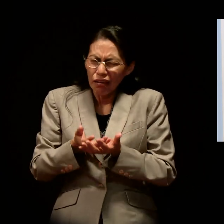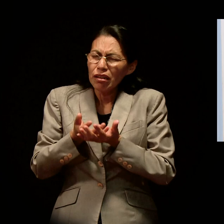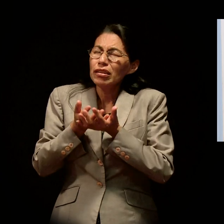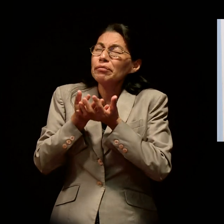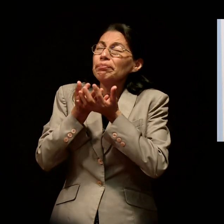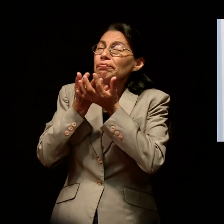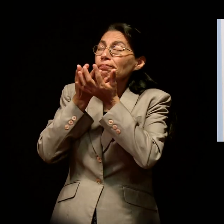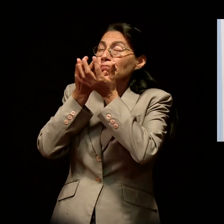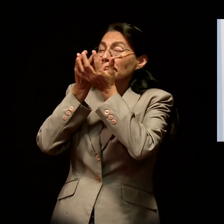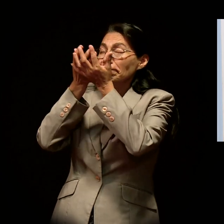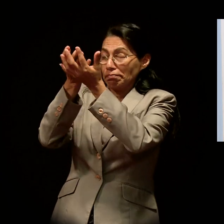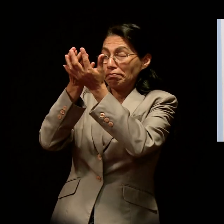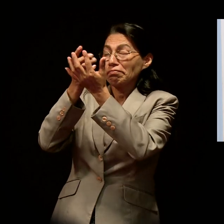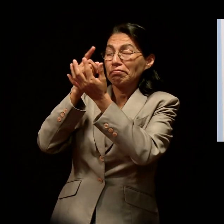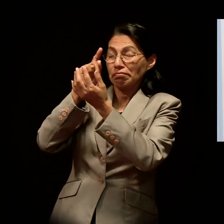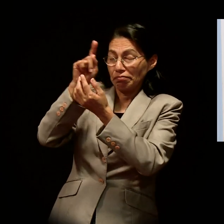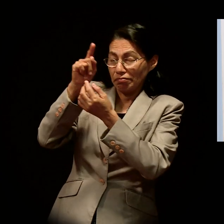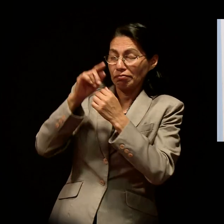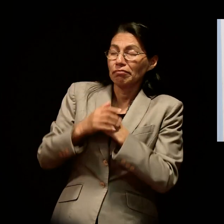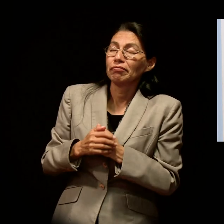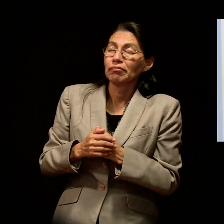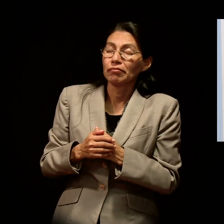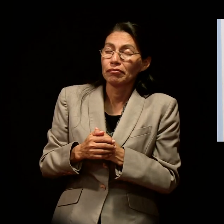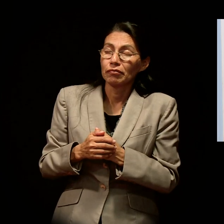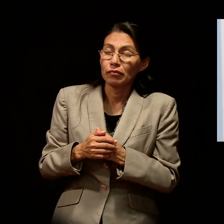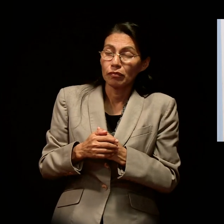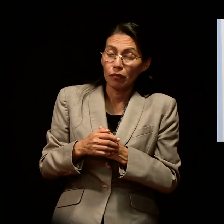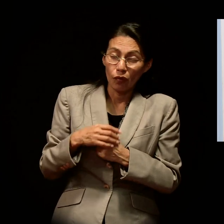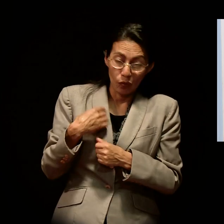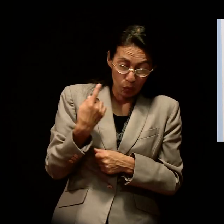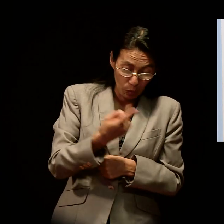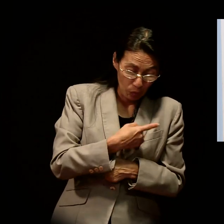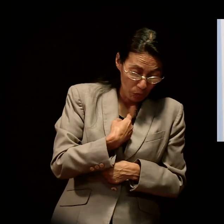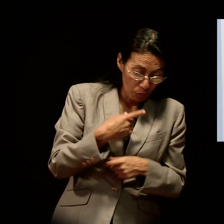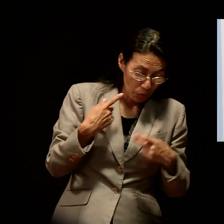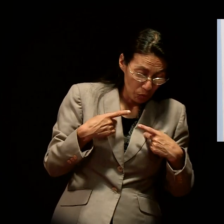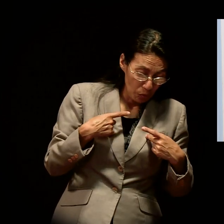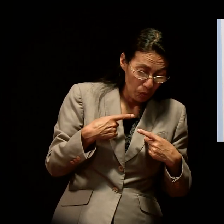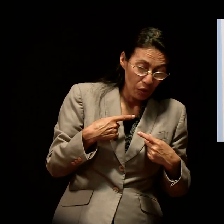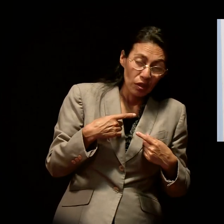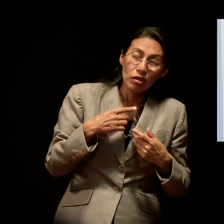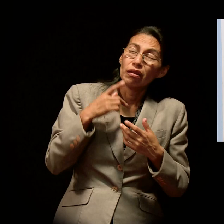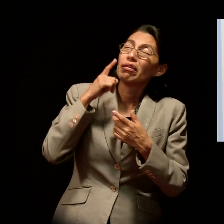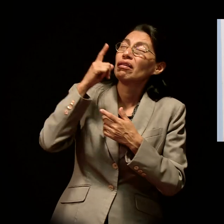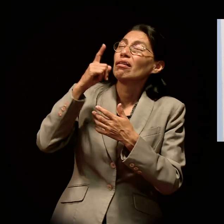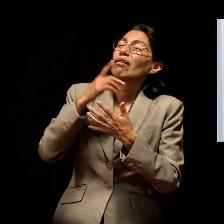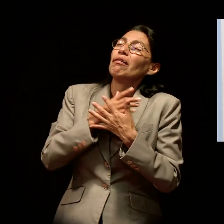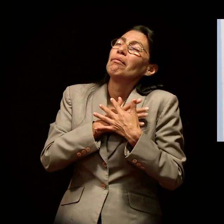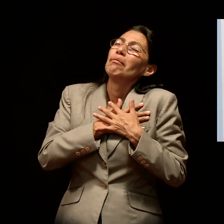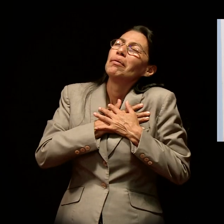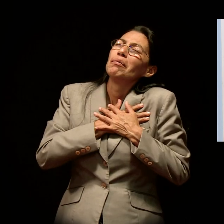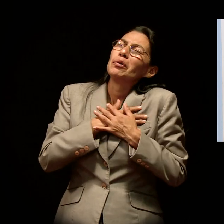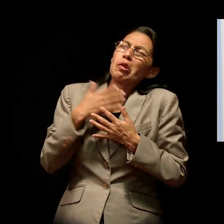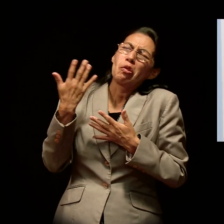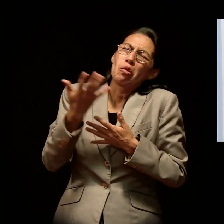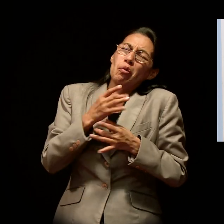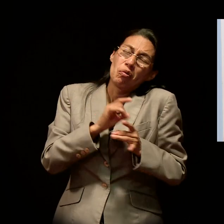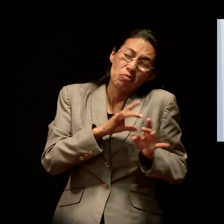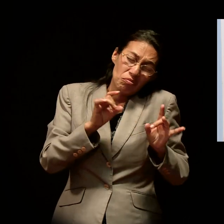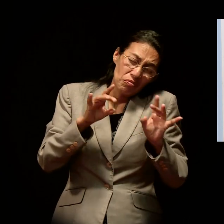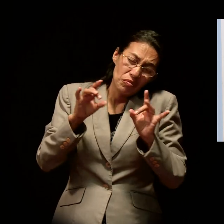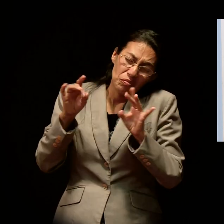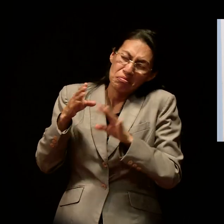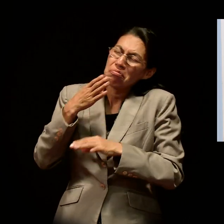triunfos nuestras alegrías señor todo lo depositamos en ti y sabemos que los que te